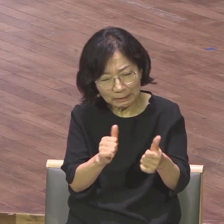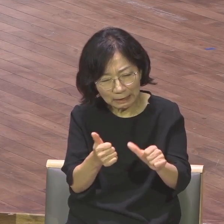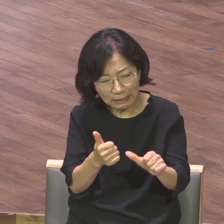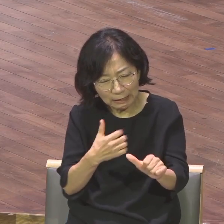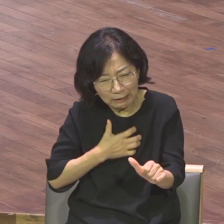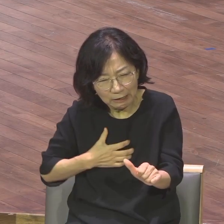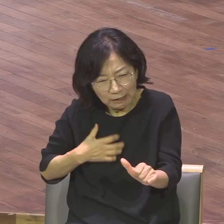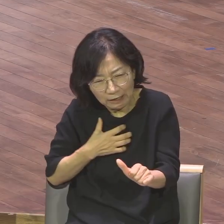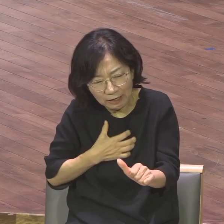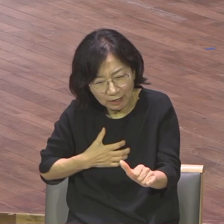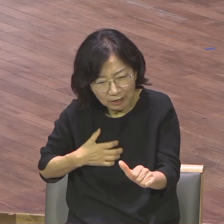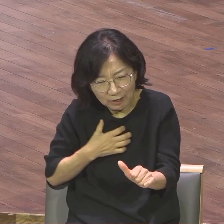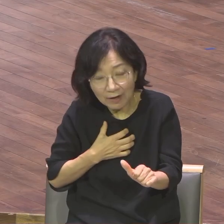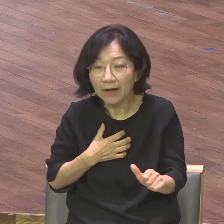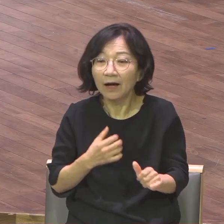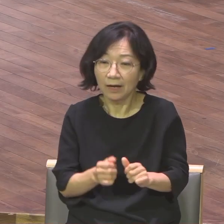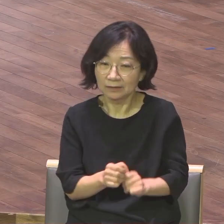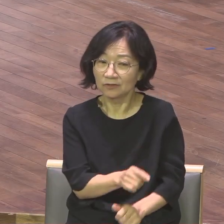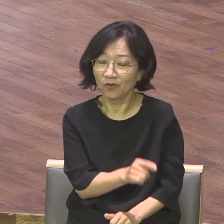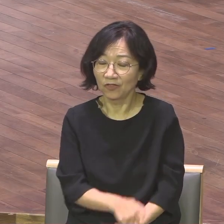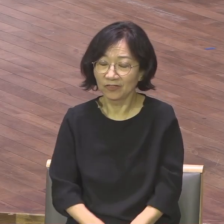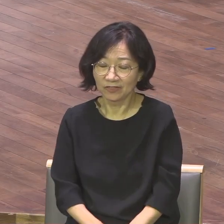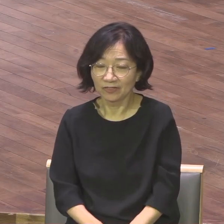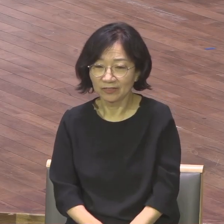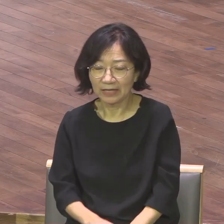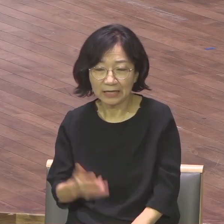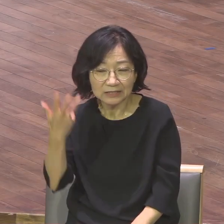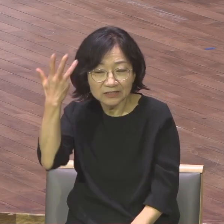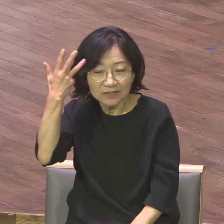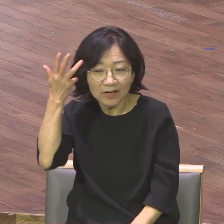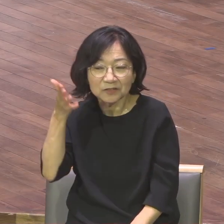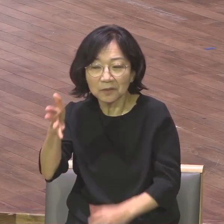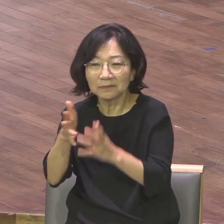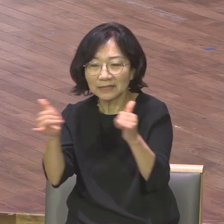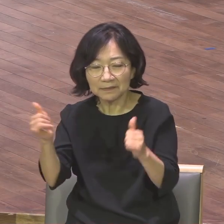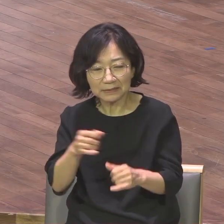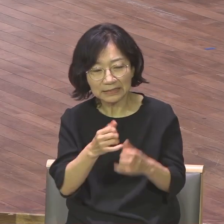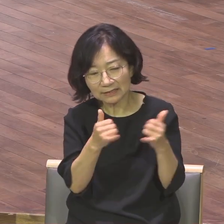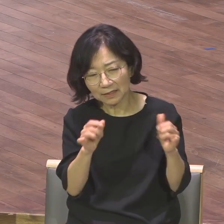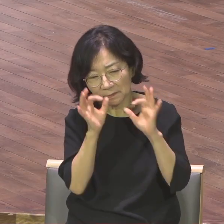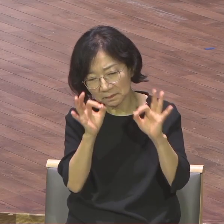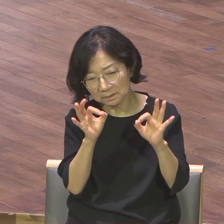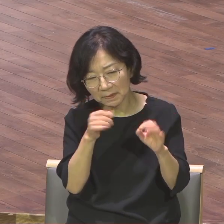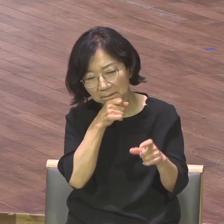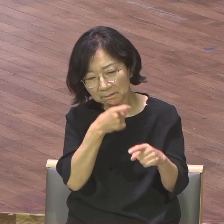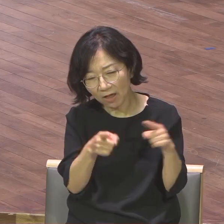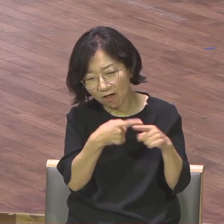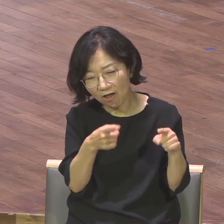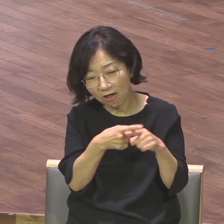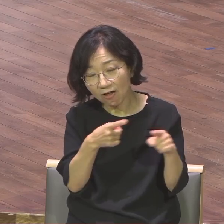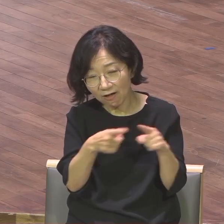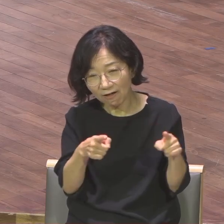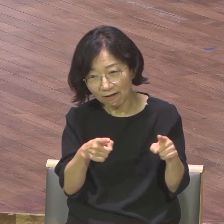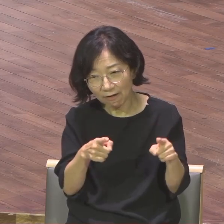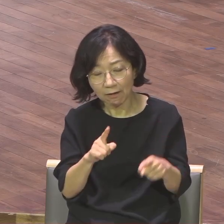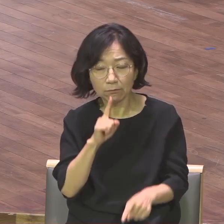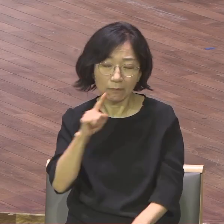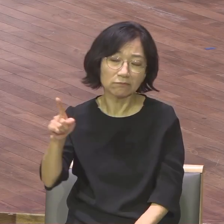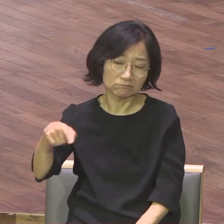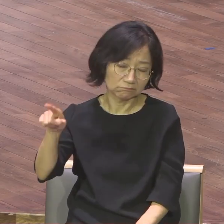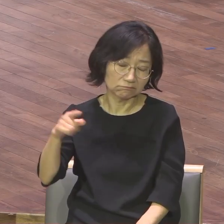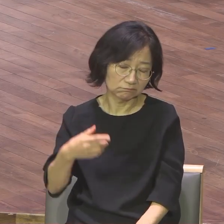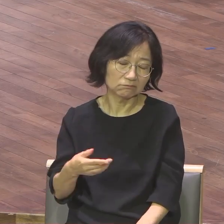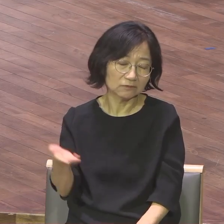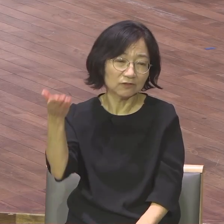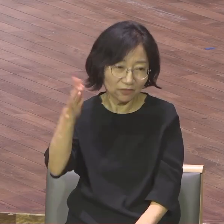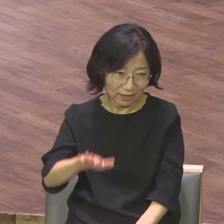존재. 이런 철학자들의 말이 다 일리가 있는 표현입니다. 그런데